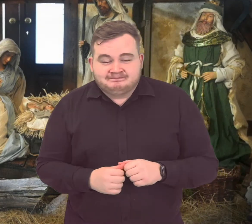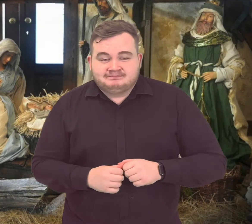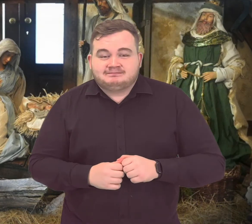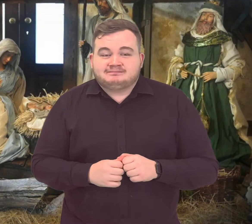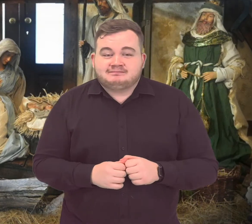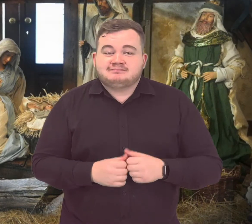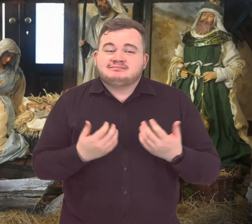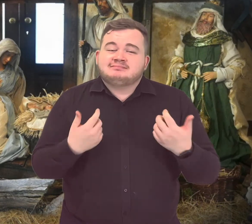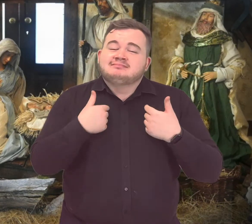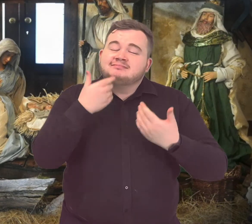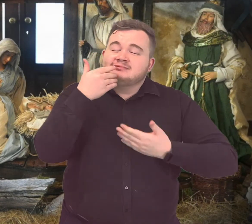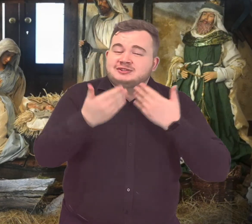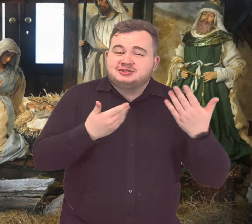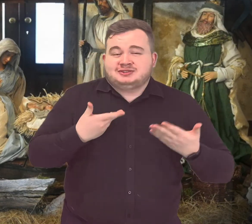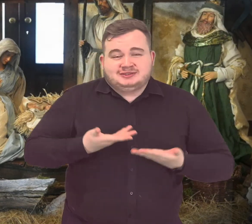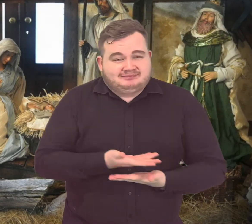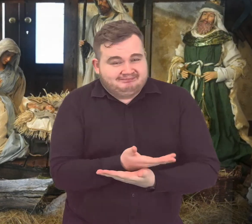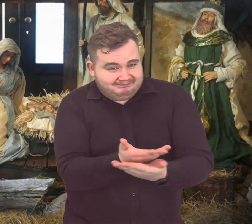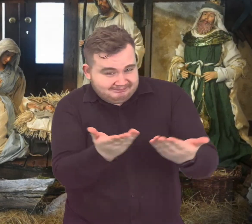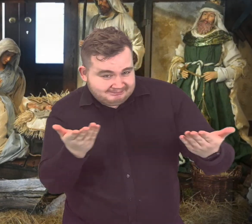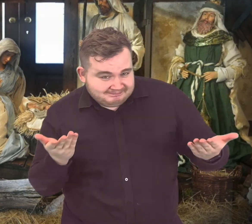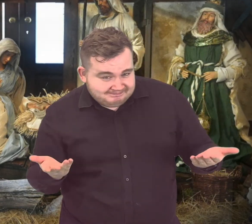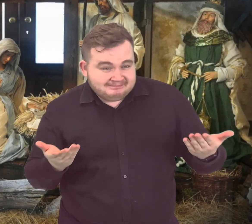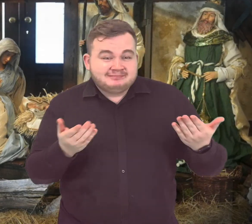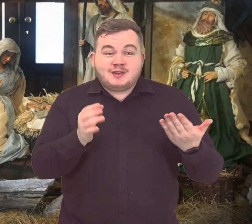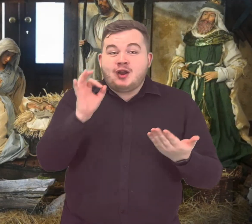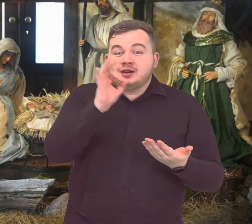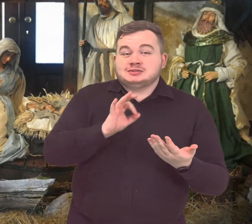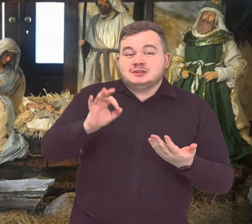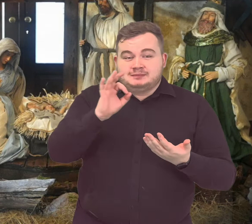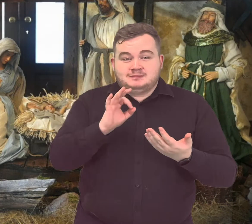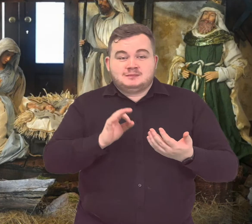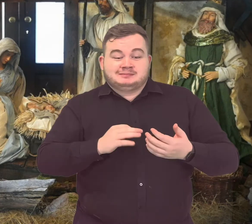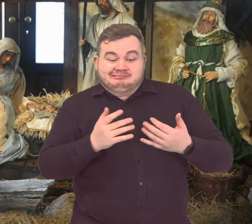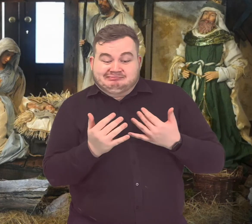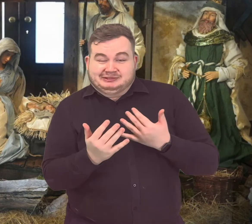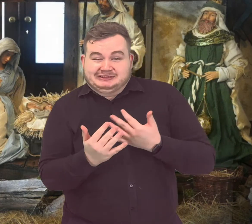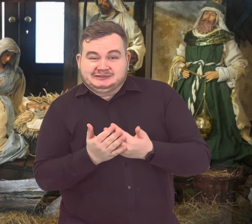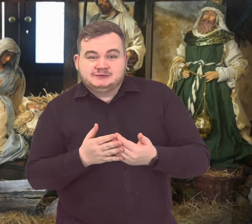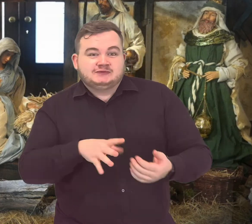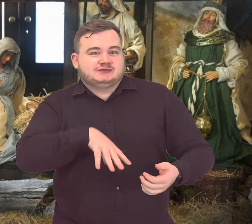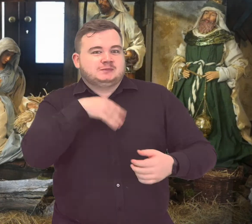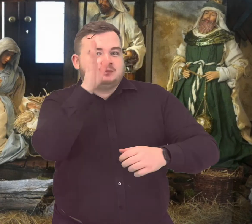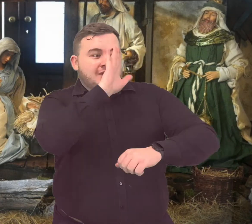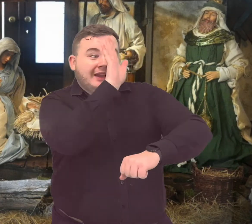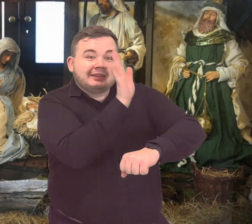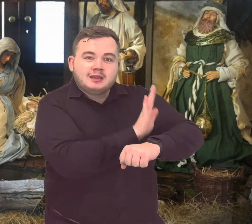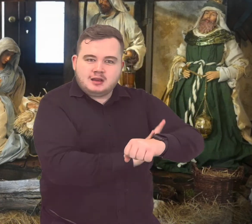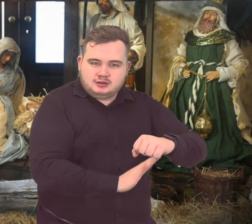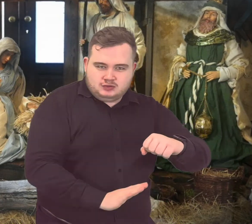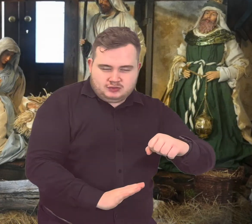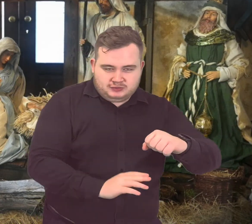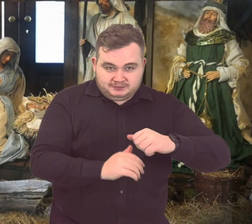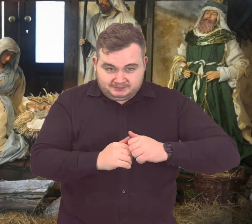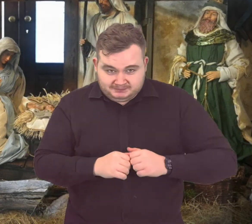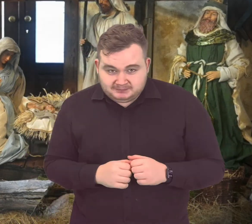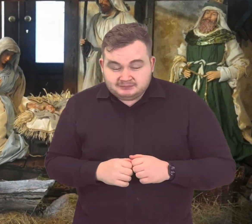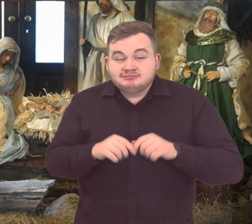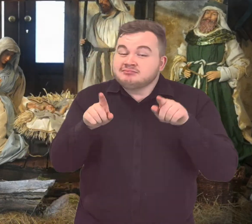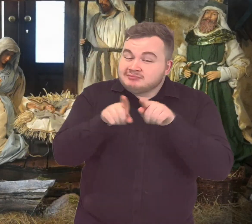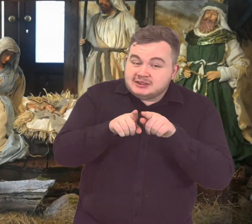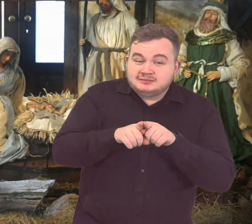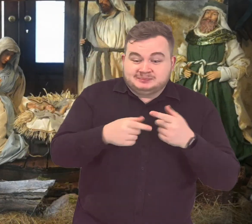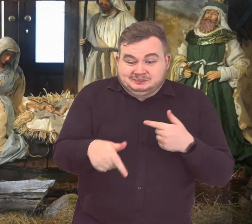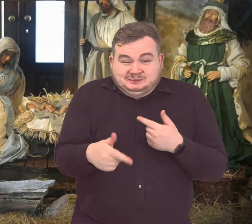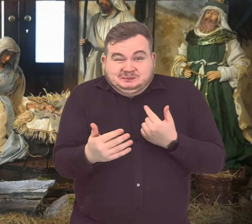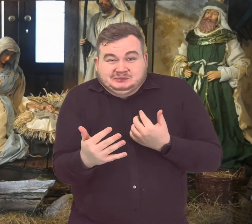przyjmijcie najlepsze życzenia z okazji zbliżających się świąt Narodzenia Chrystusa i